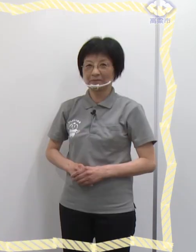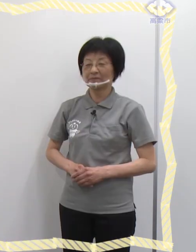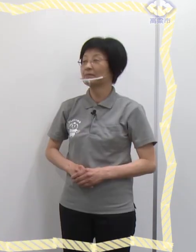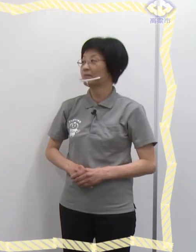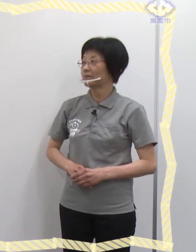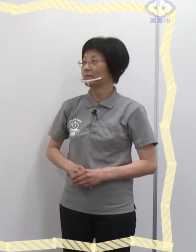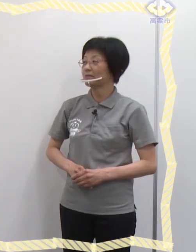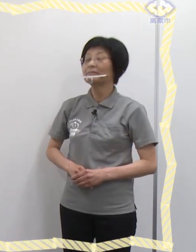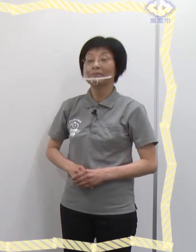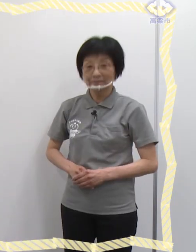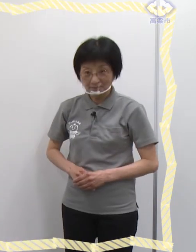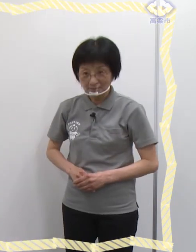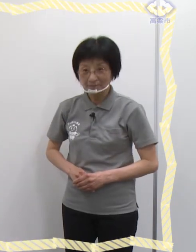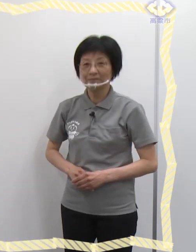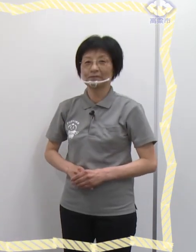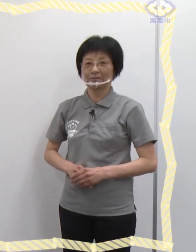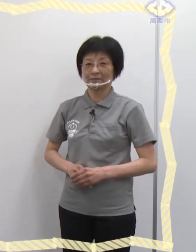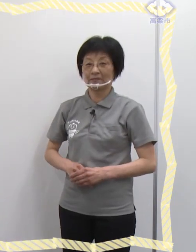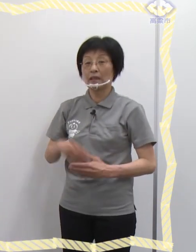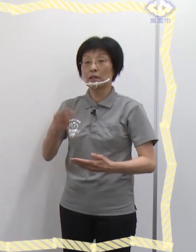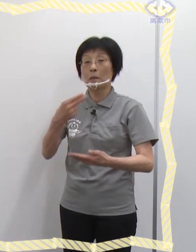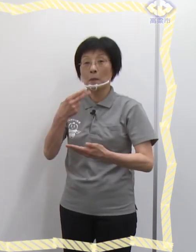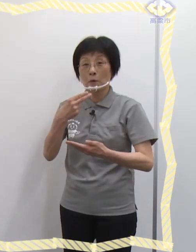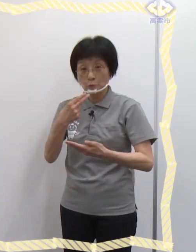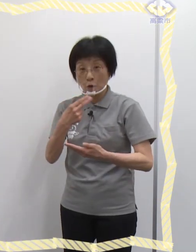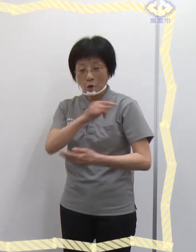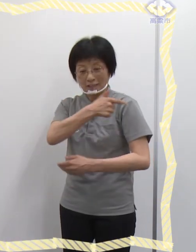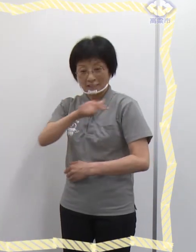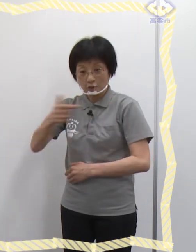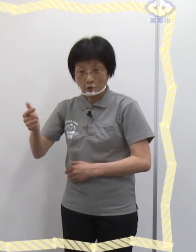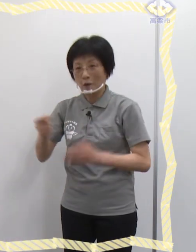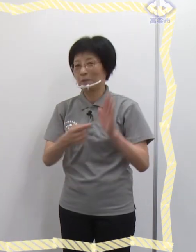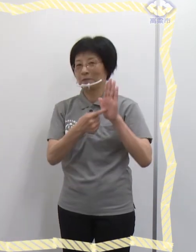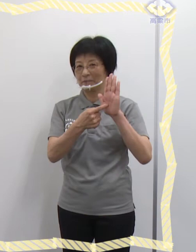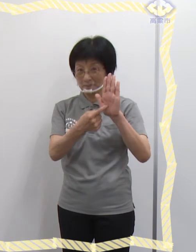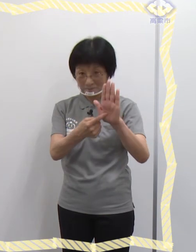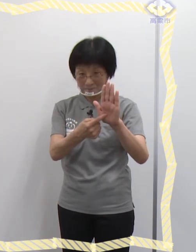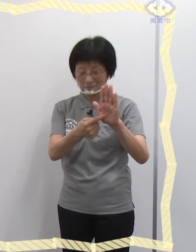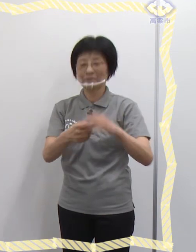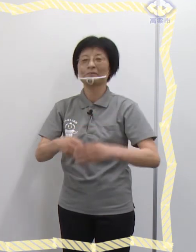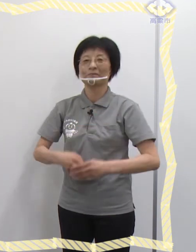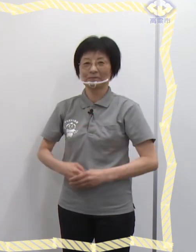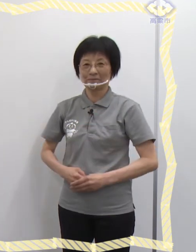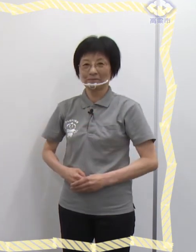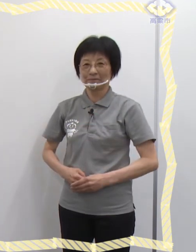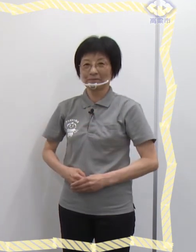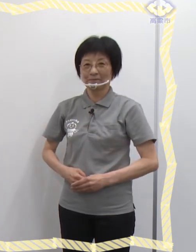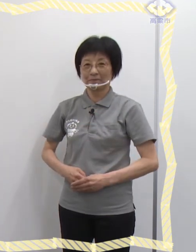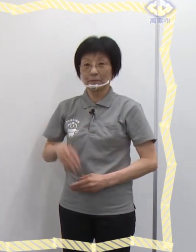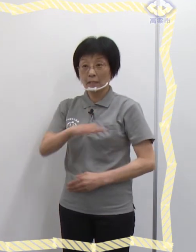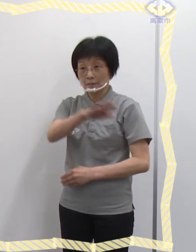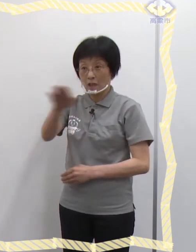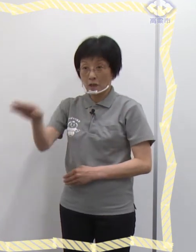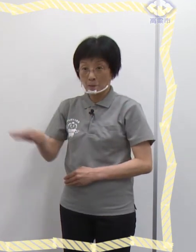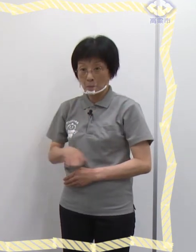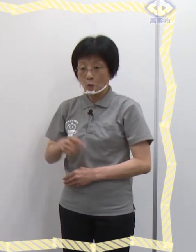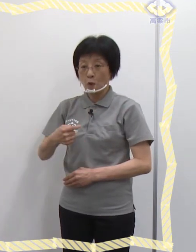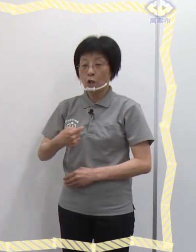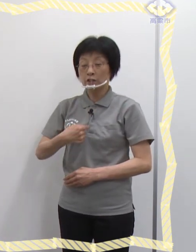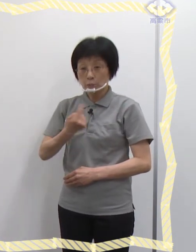はい、ということで今回は食べ物についてご紹介しました。ぜひ皆さん自分の好きな食べ物を